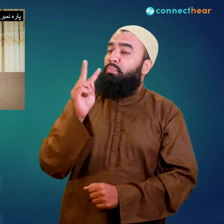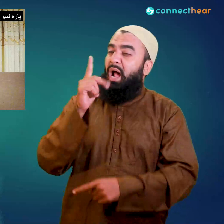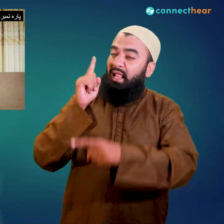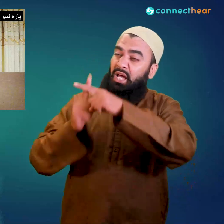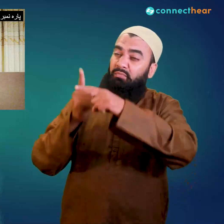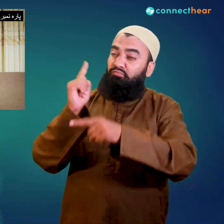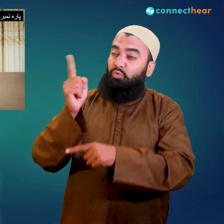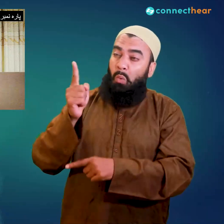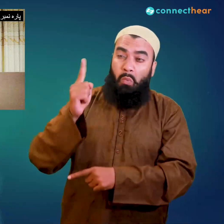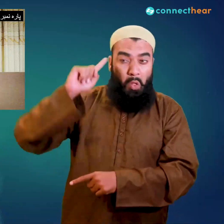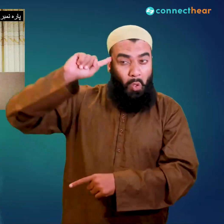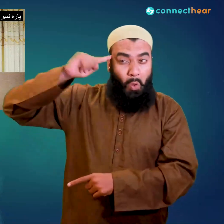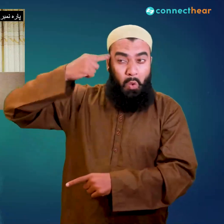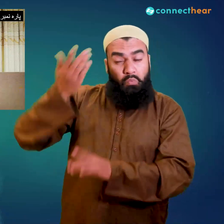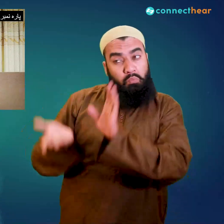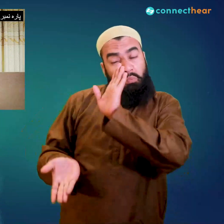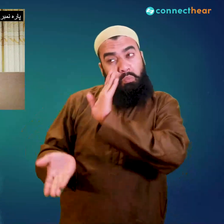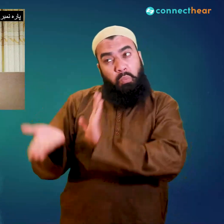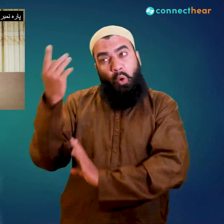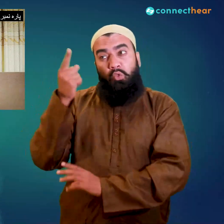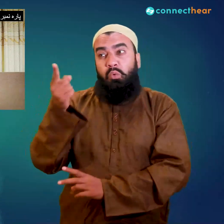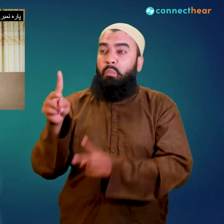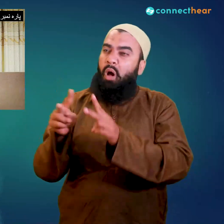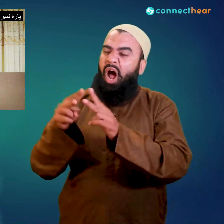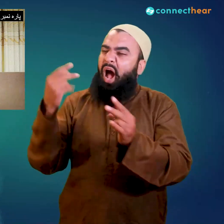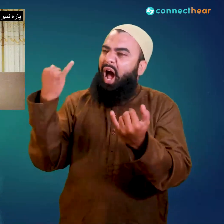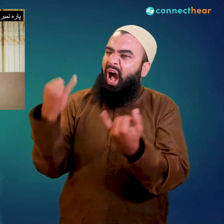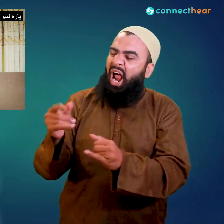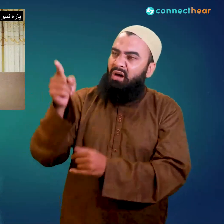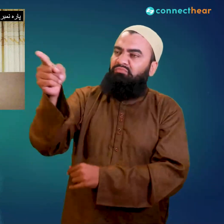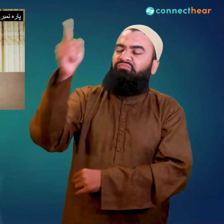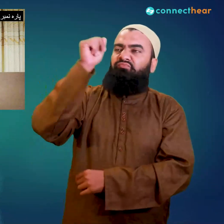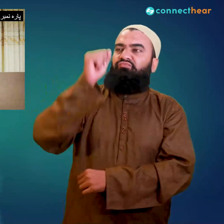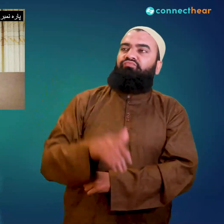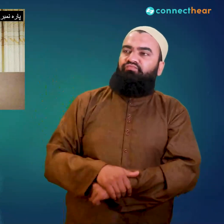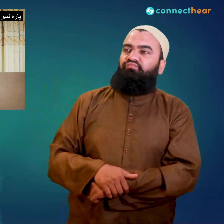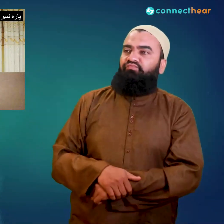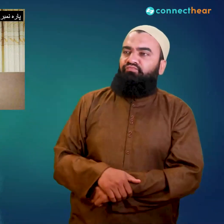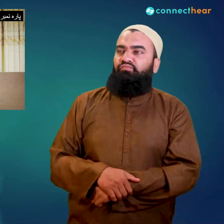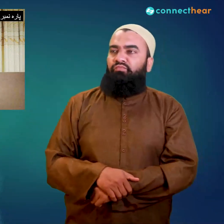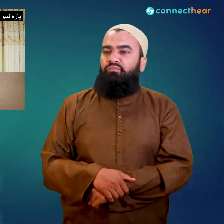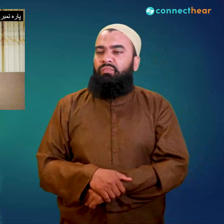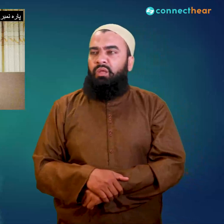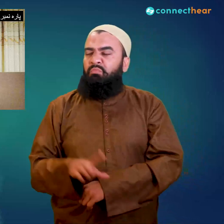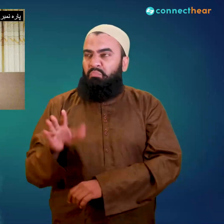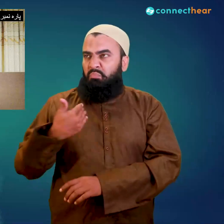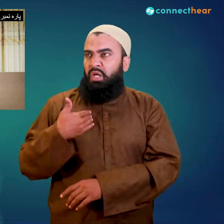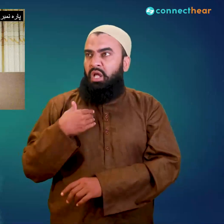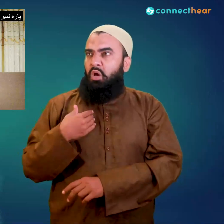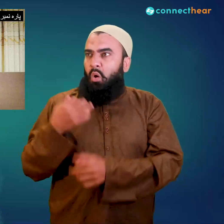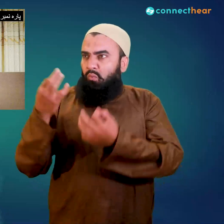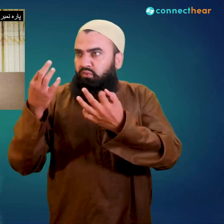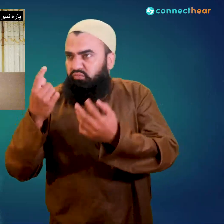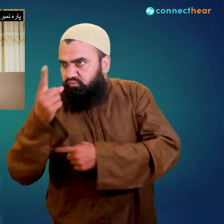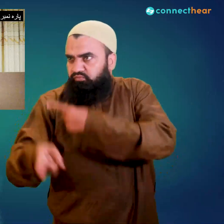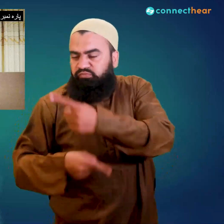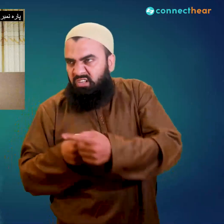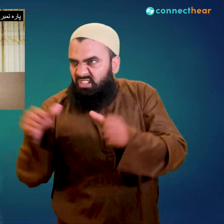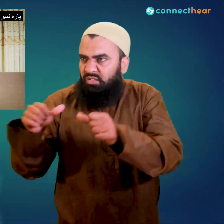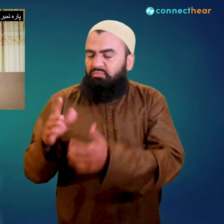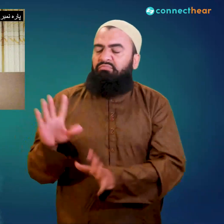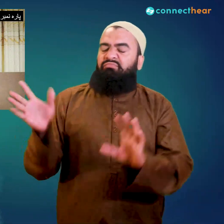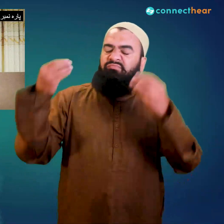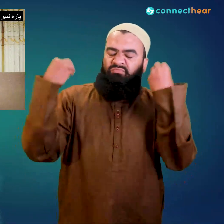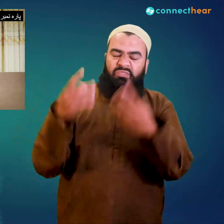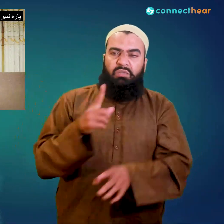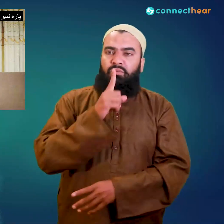نفس نے ایک بات کو بنا لیا ہے اور واقعہ اس طرح نہیں ہے، لیکن میں اس پر صبر ہی کروں گا، اس لیے کہ